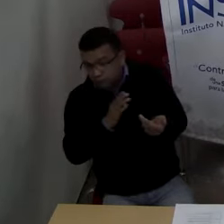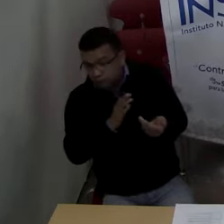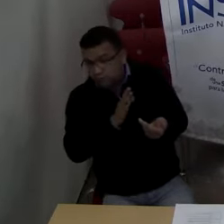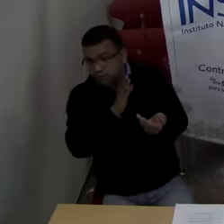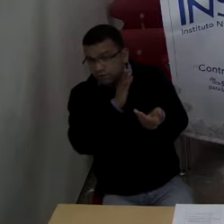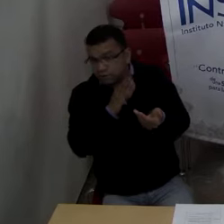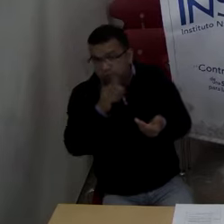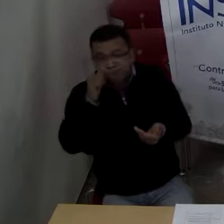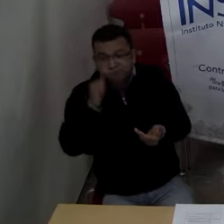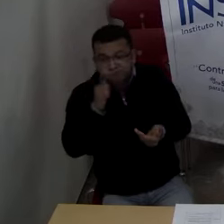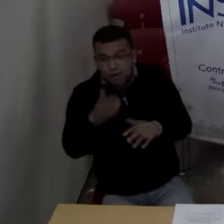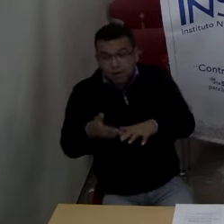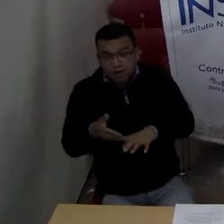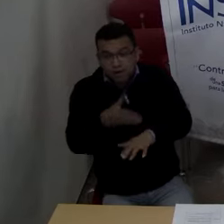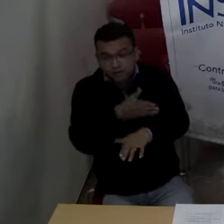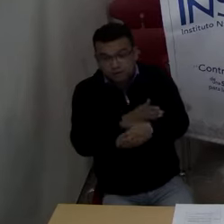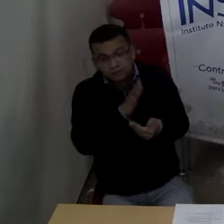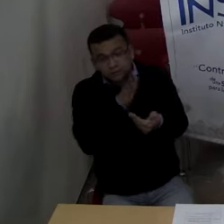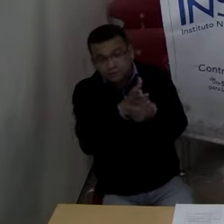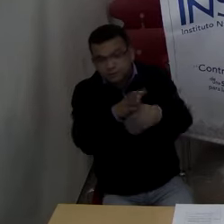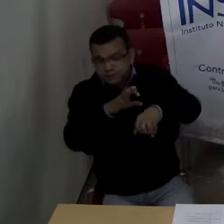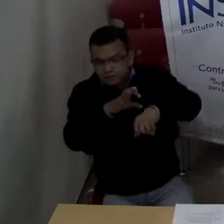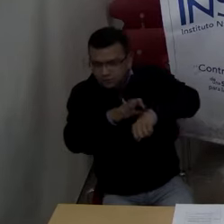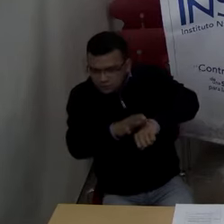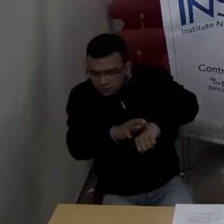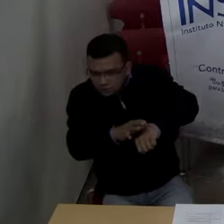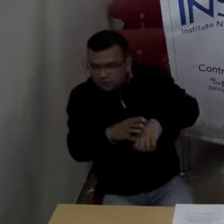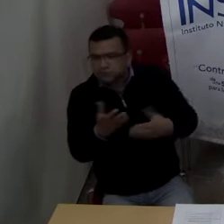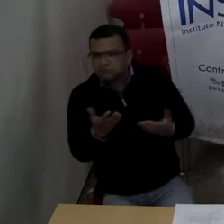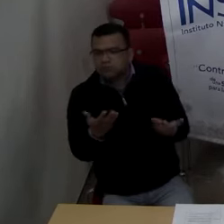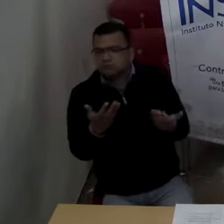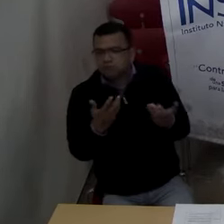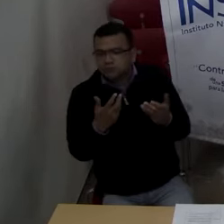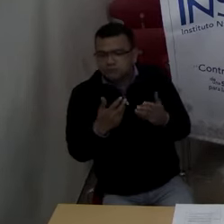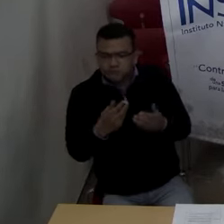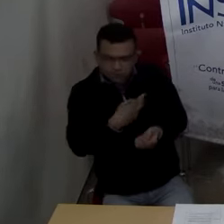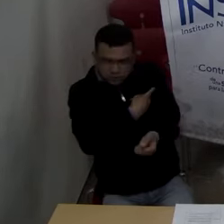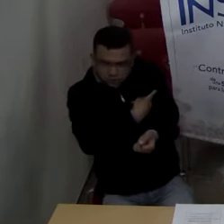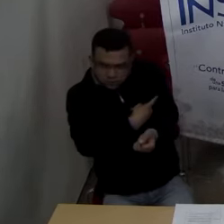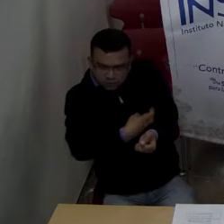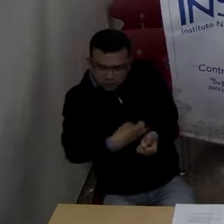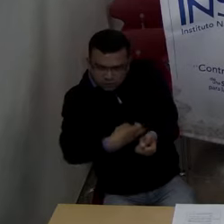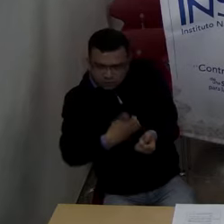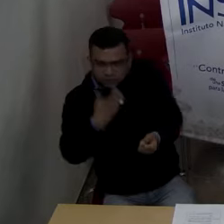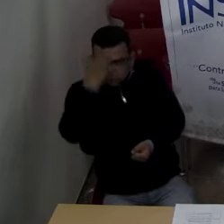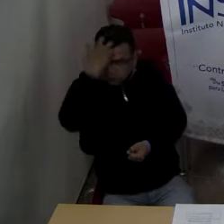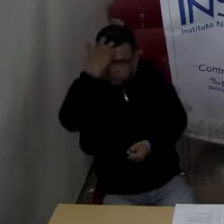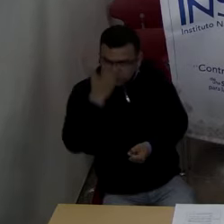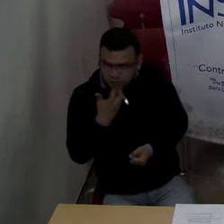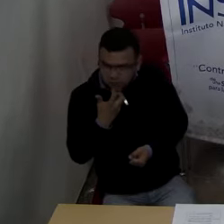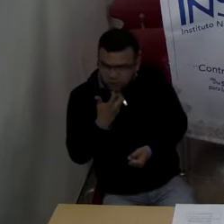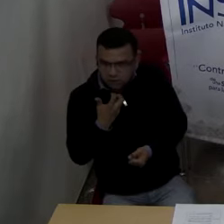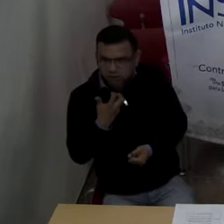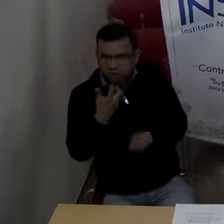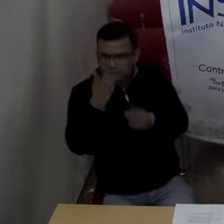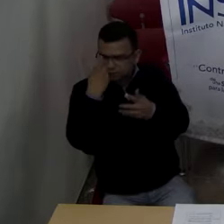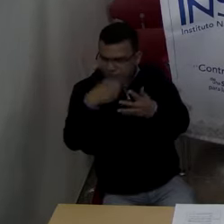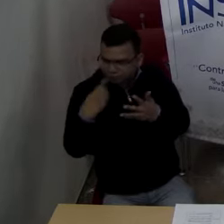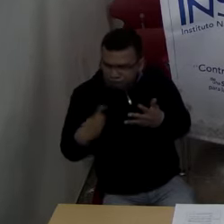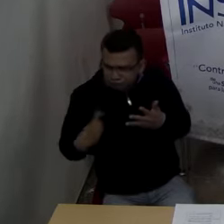de enfermedades virales. Sarampión, paperas, varicela,